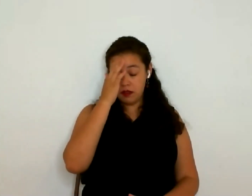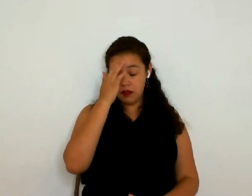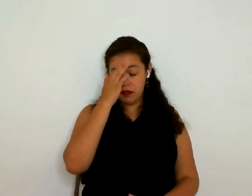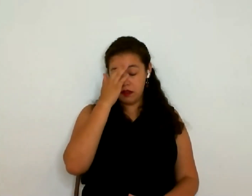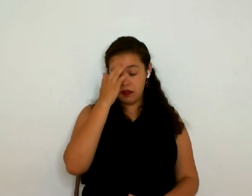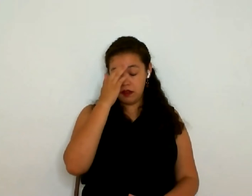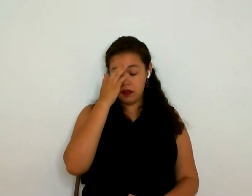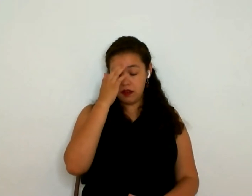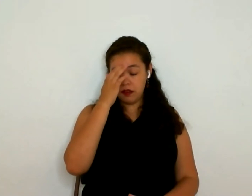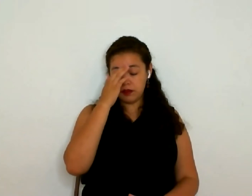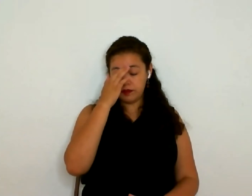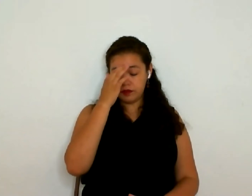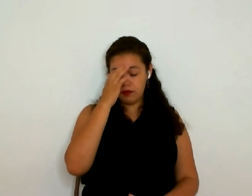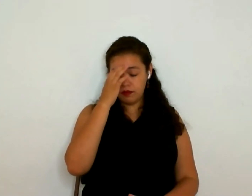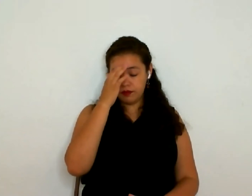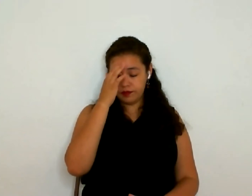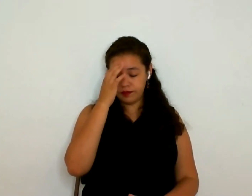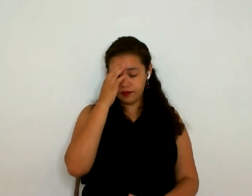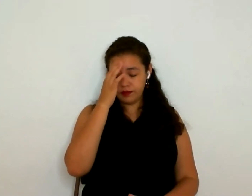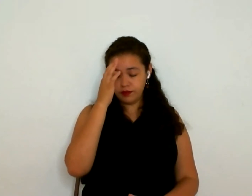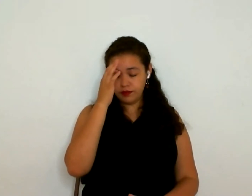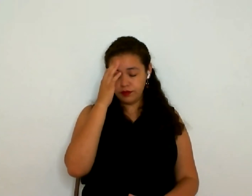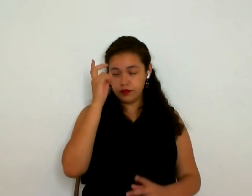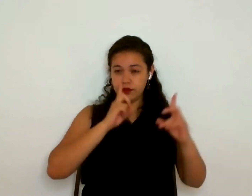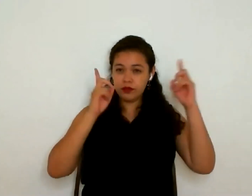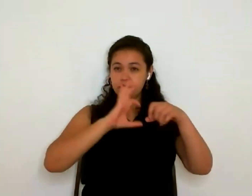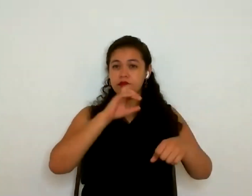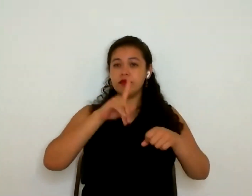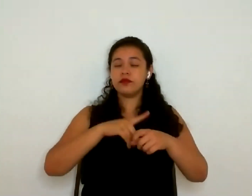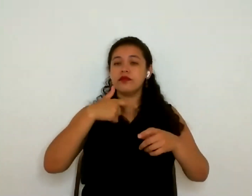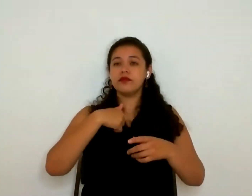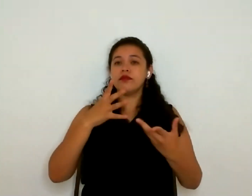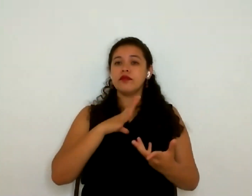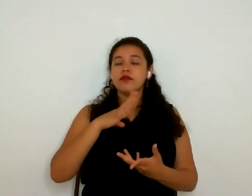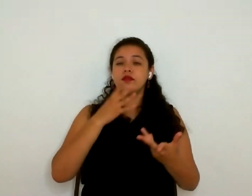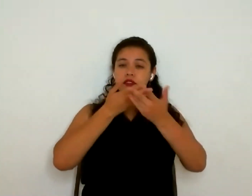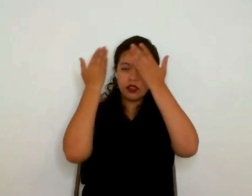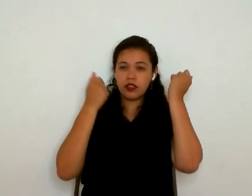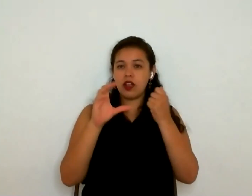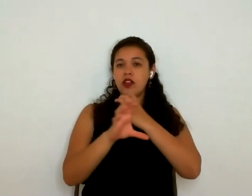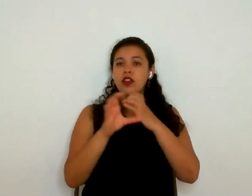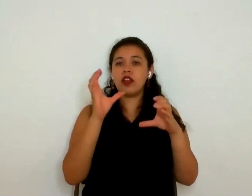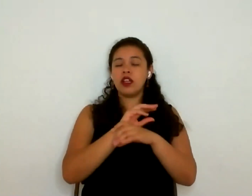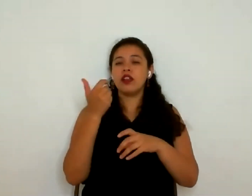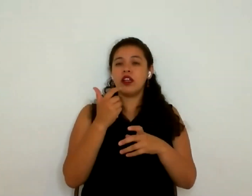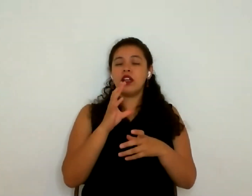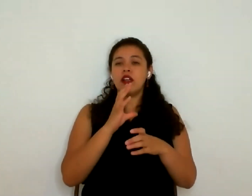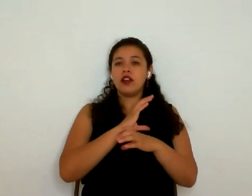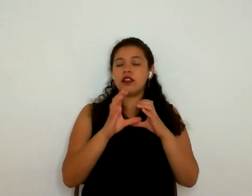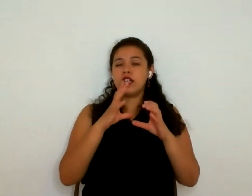no sé si haya dudas específicas para costearlo hasta algunos otros alimentos pero dependiendo de las preguntas que se